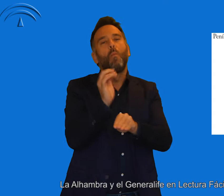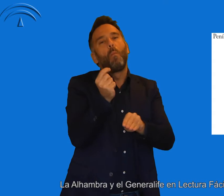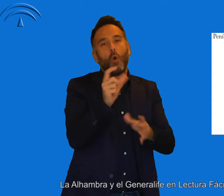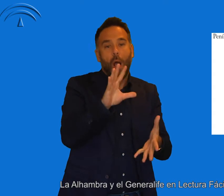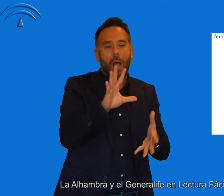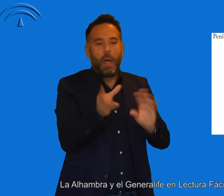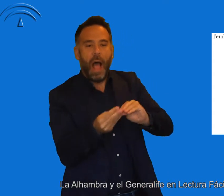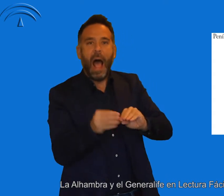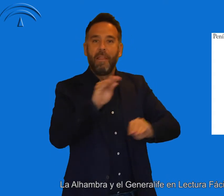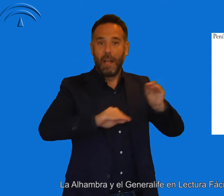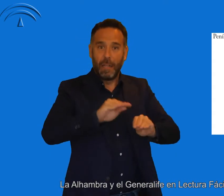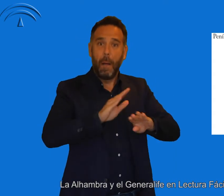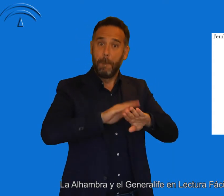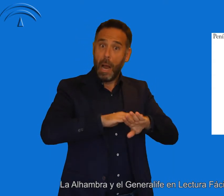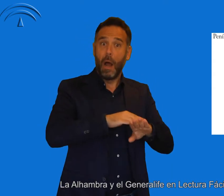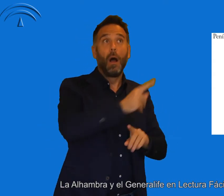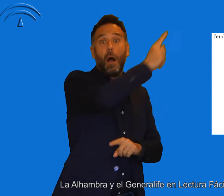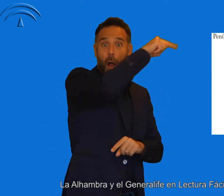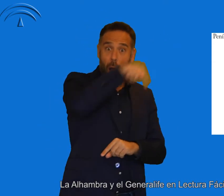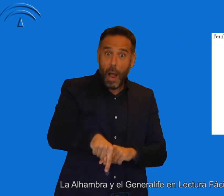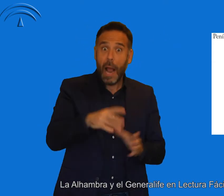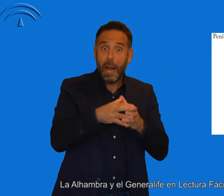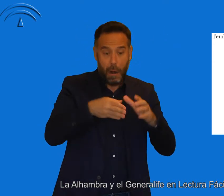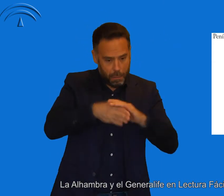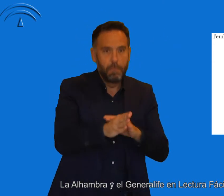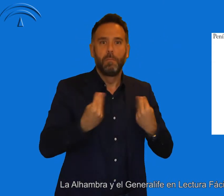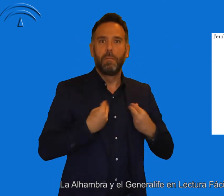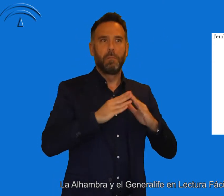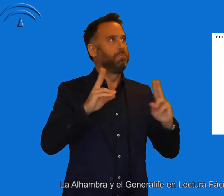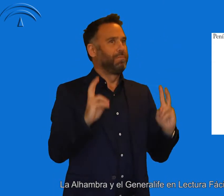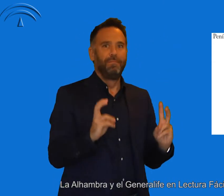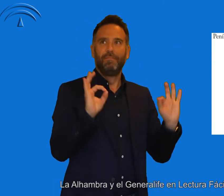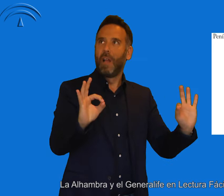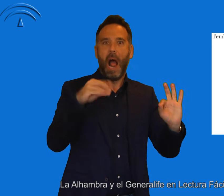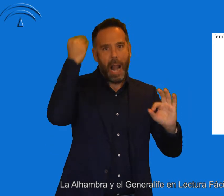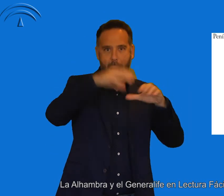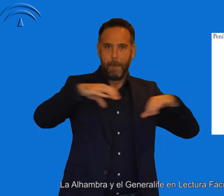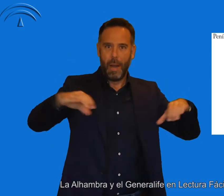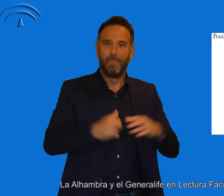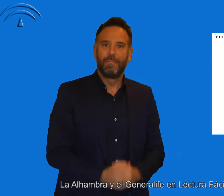España la conservaron y la adaptaron para residir en ella cuando vinieran a Granada.